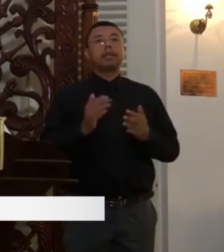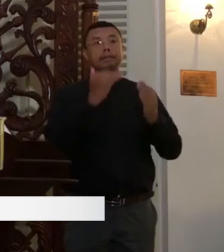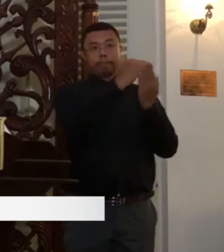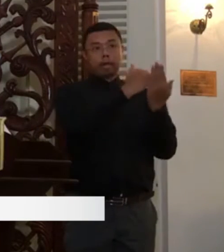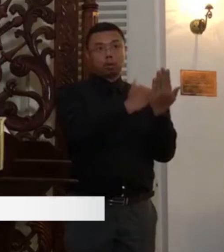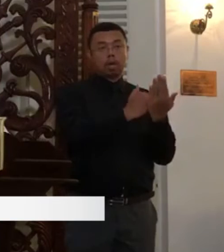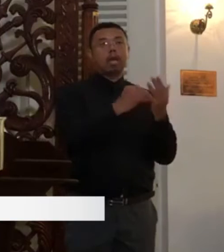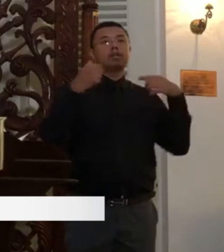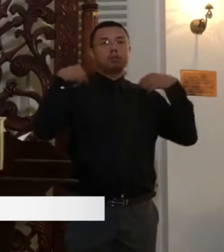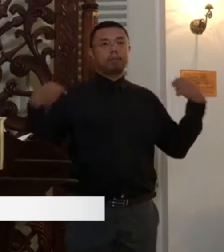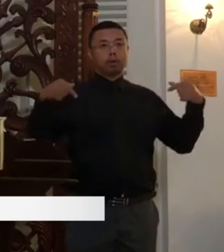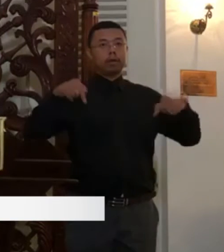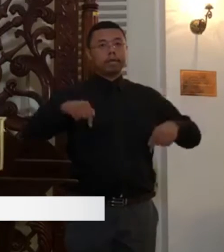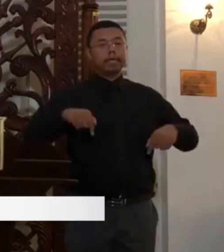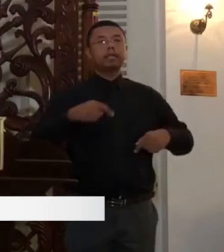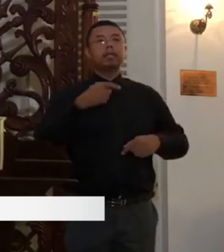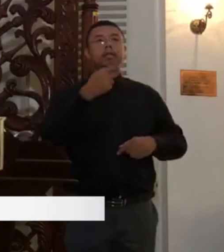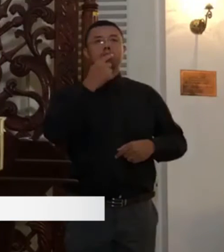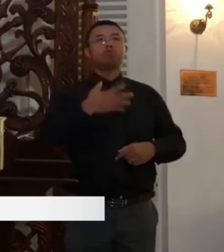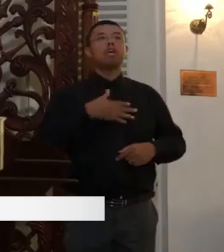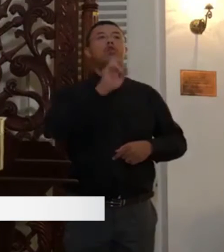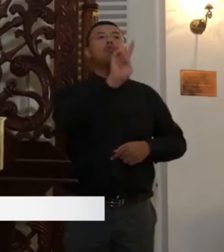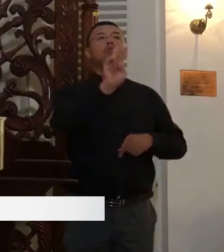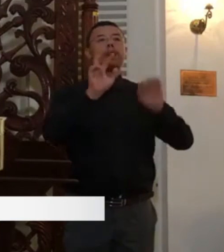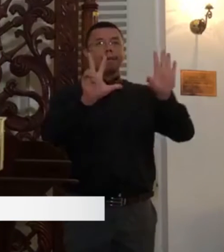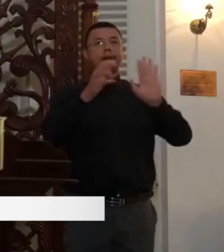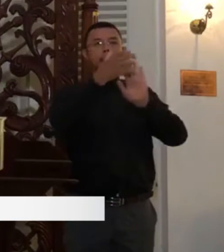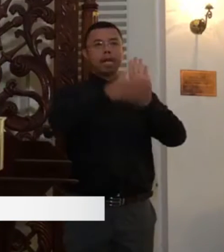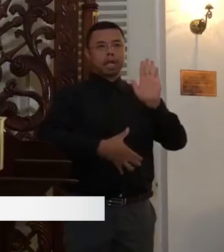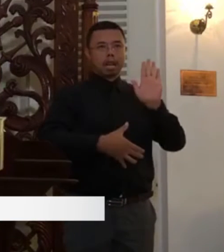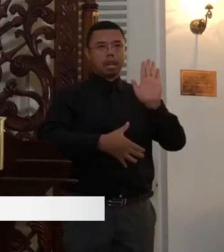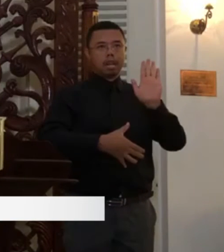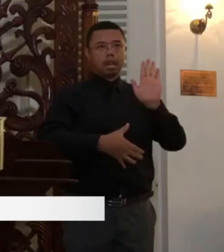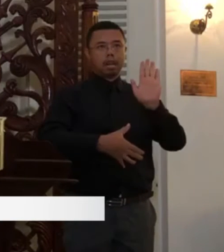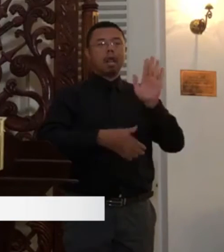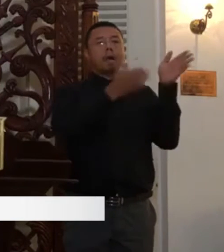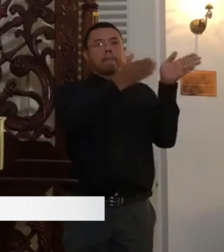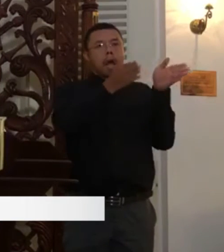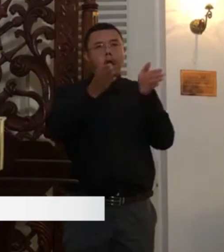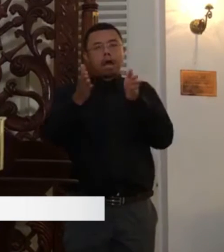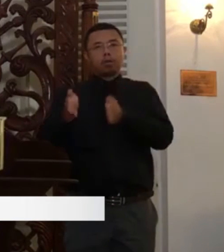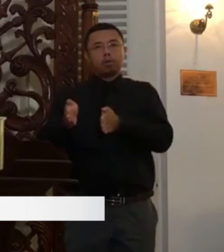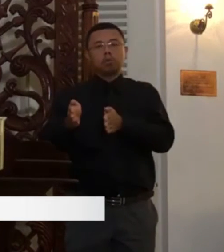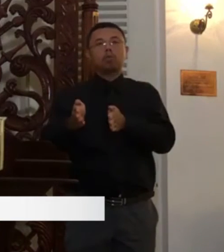peraturan Gubernur ini memiliki 28 pasal mengatur